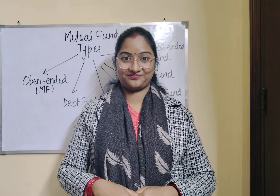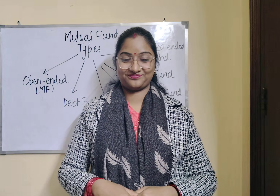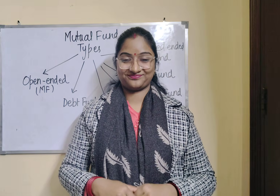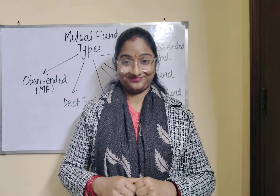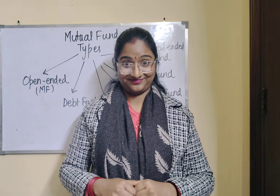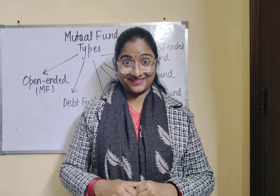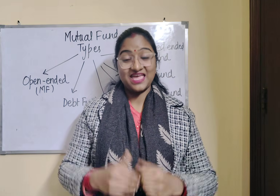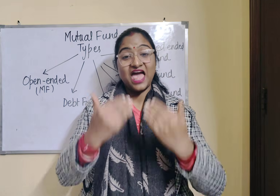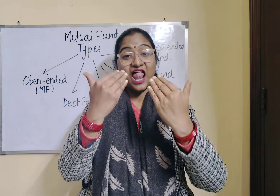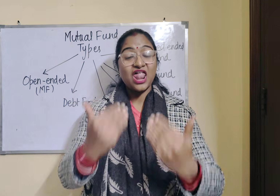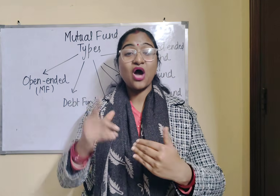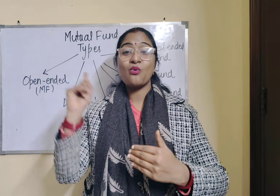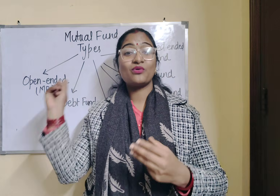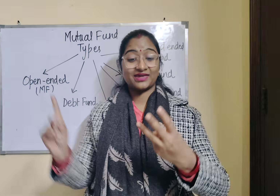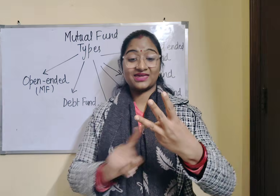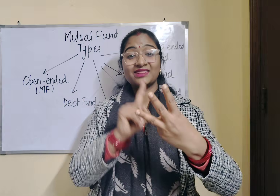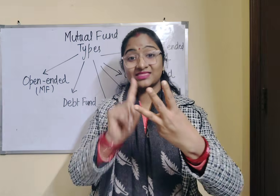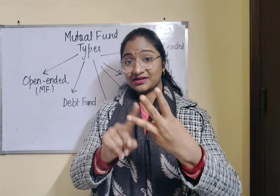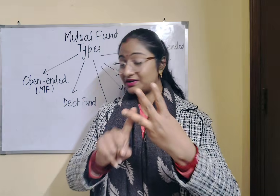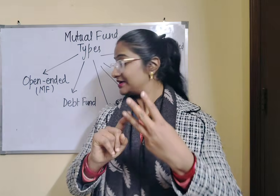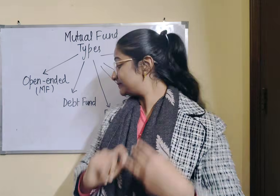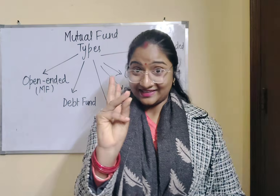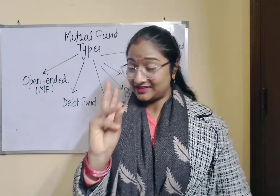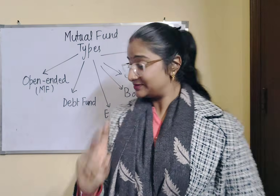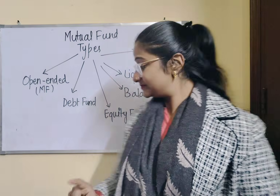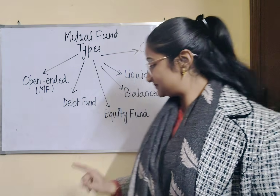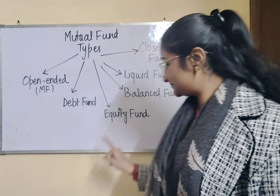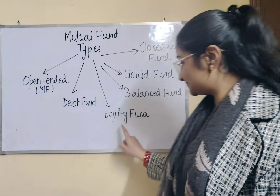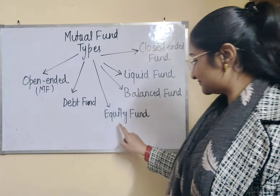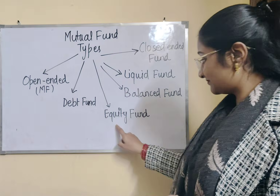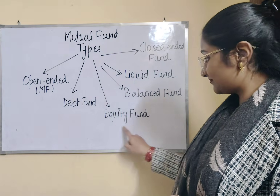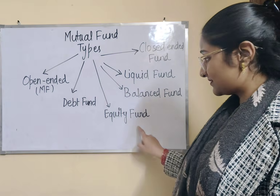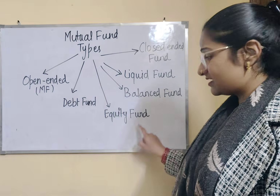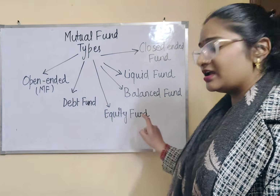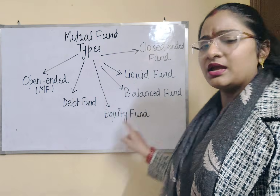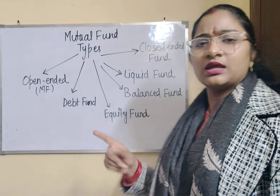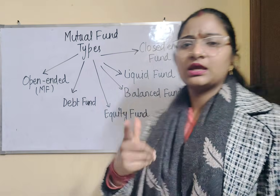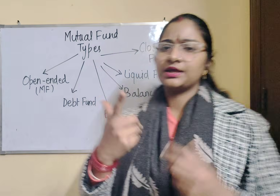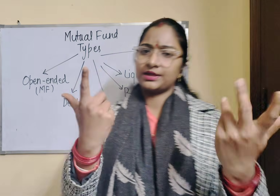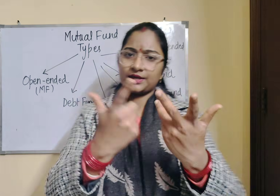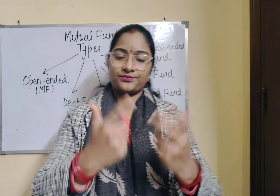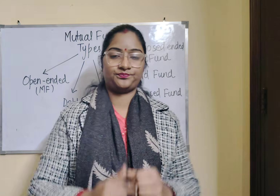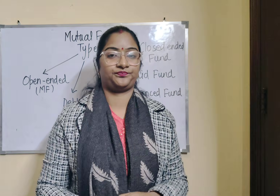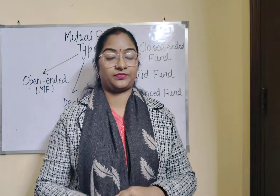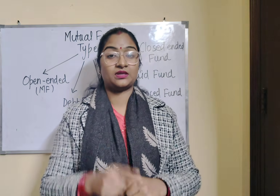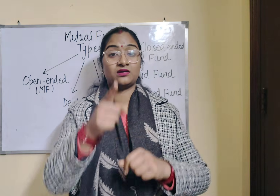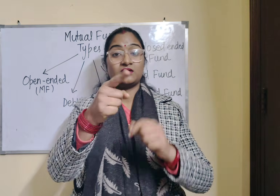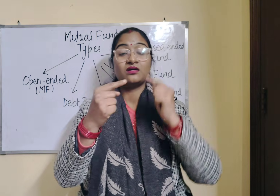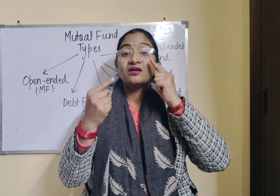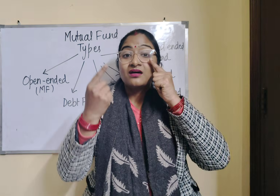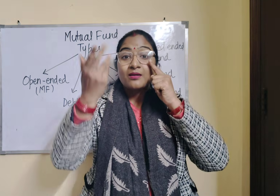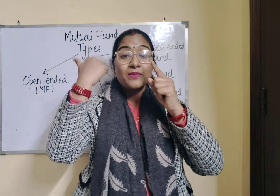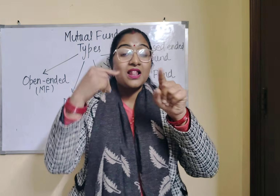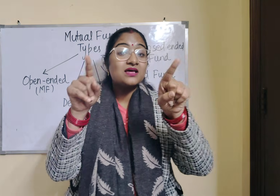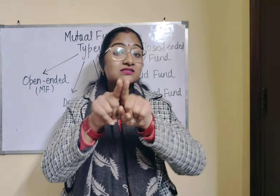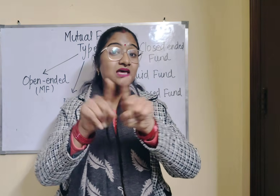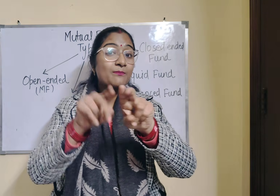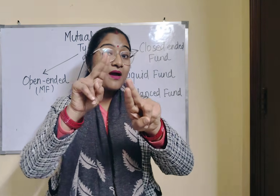है। अब मैं अगर बताऊं, अब हम थर्ड समझेंगे जो है आपका इक्विटी फंड। जैसे